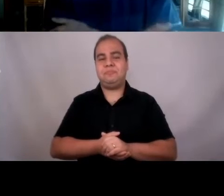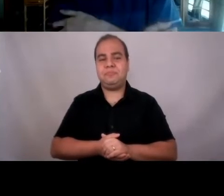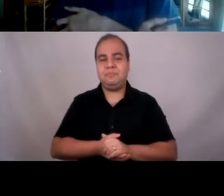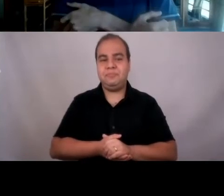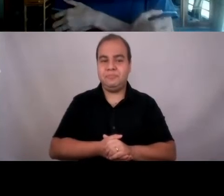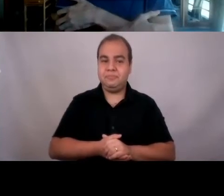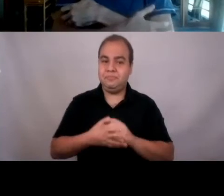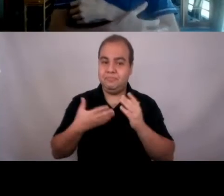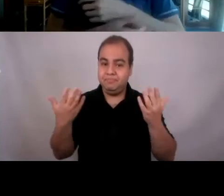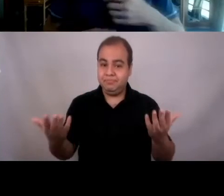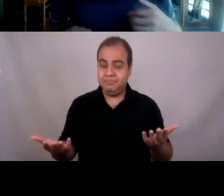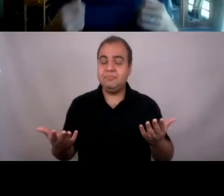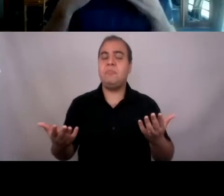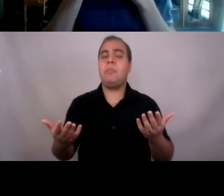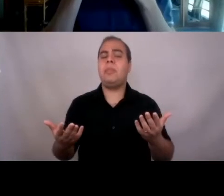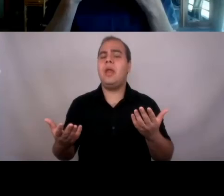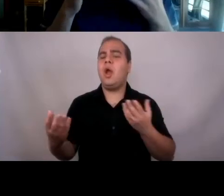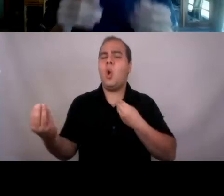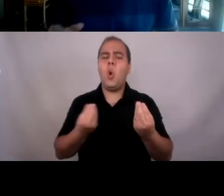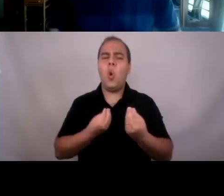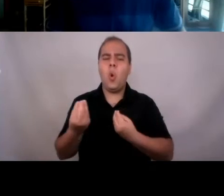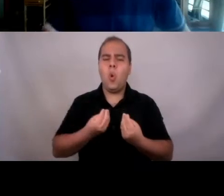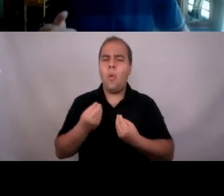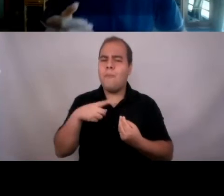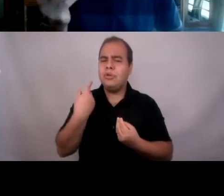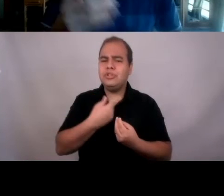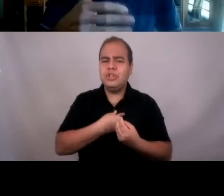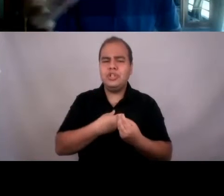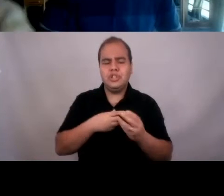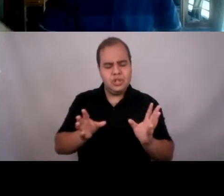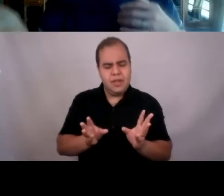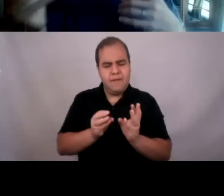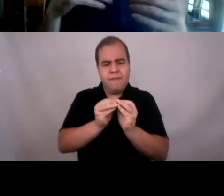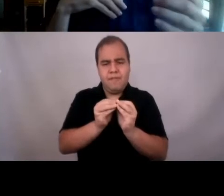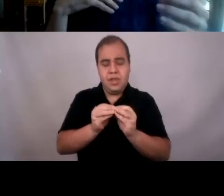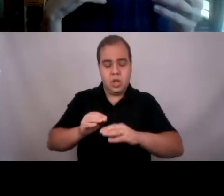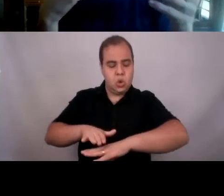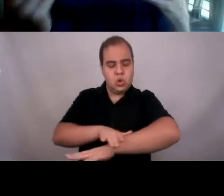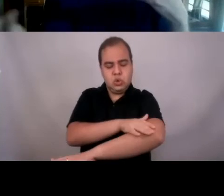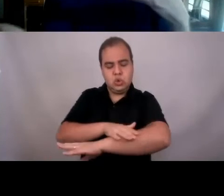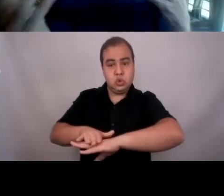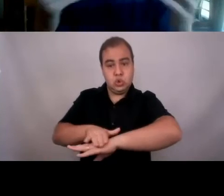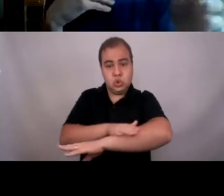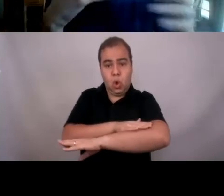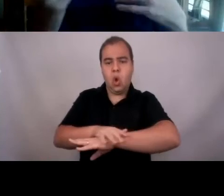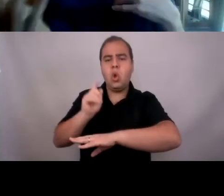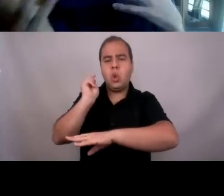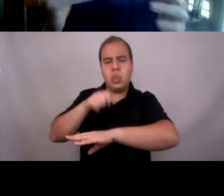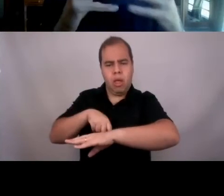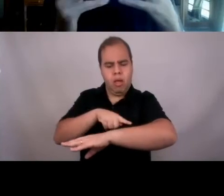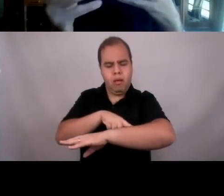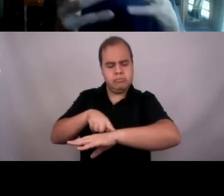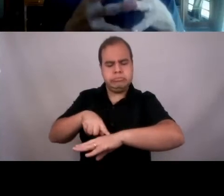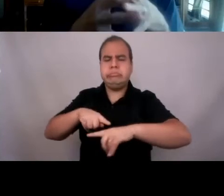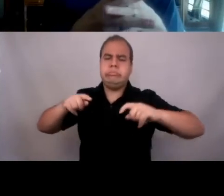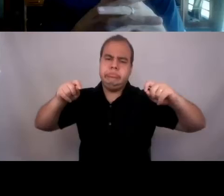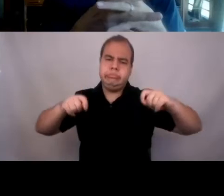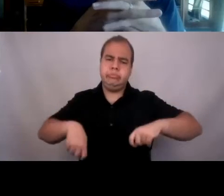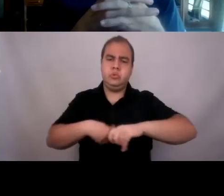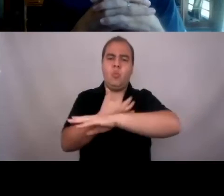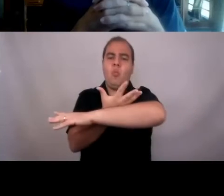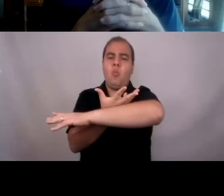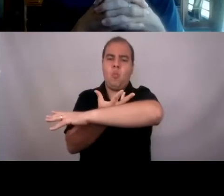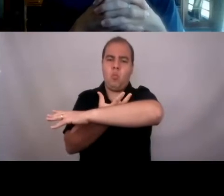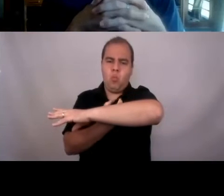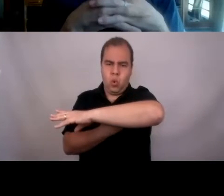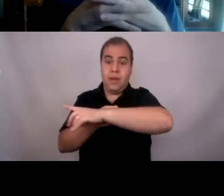Bom, quando é que a gente define, né, a parte do tipo de solo que vai determinar se existe capacidade de infiltração do